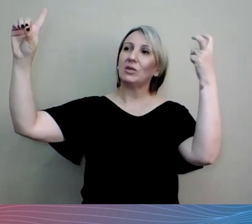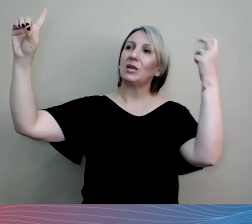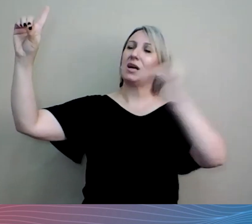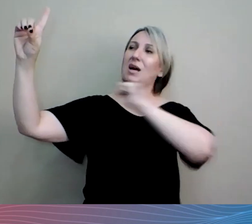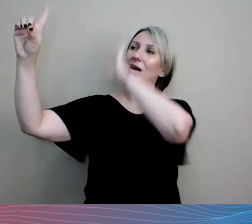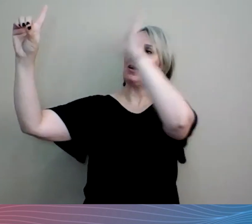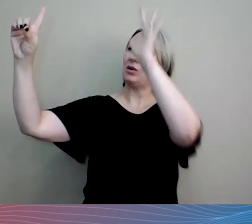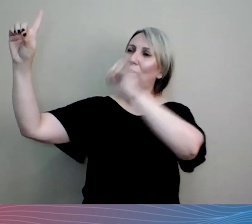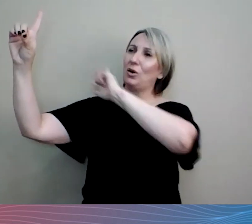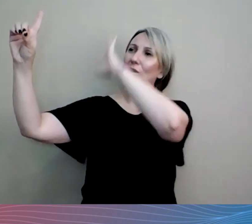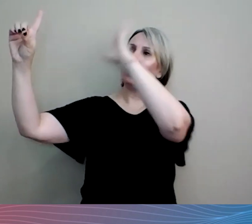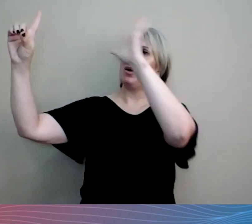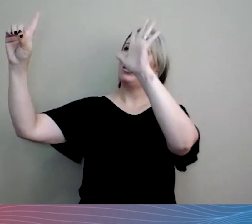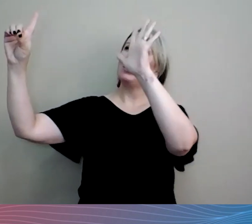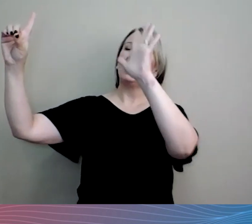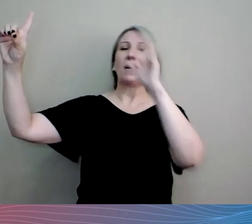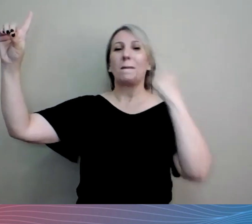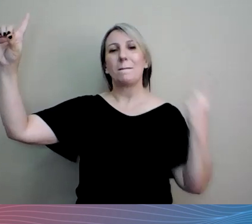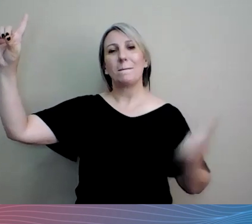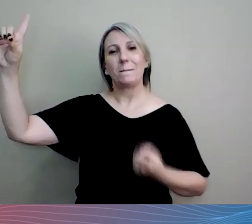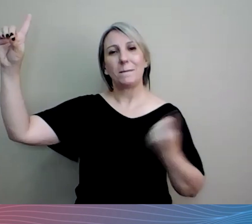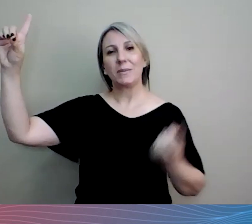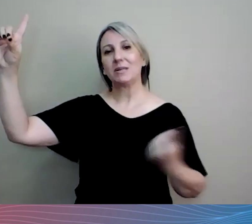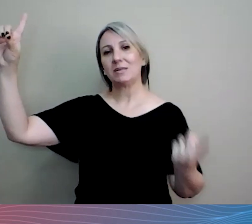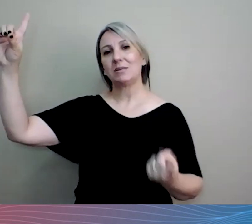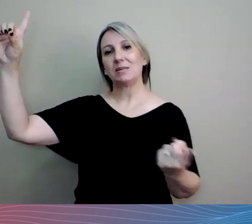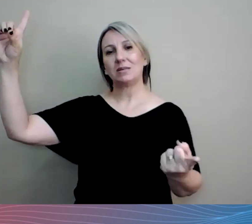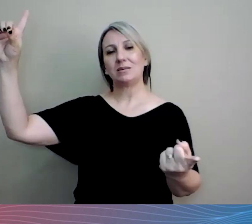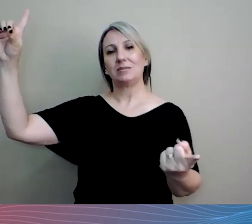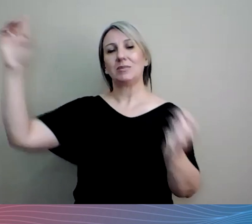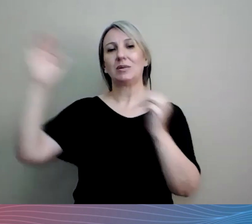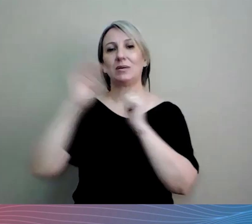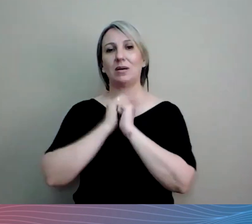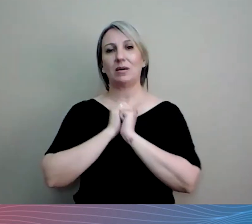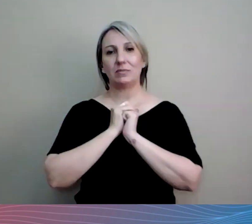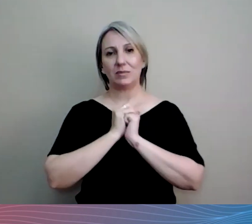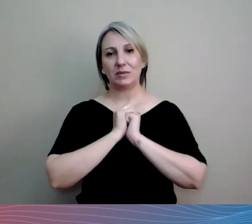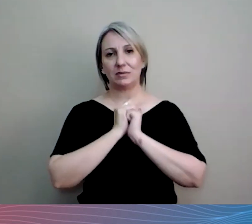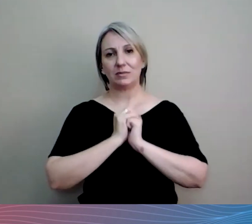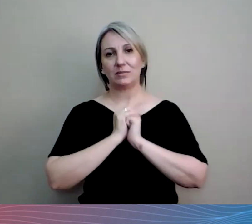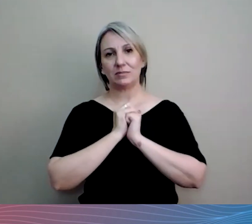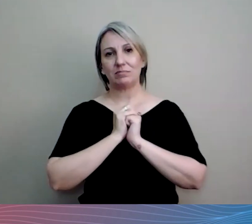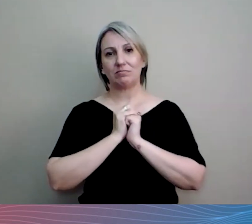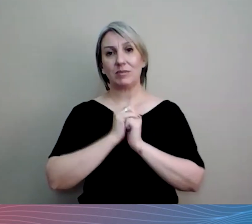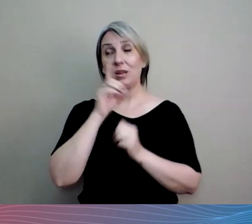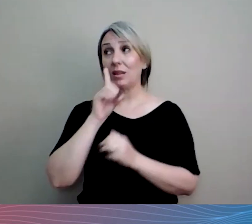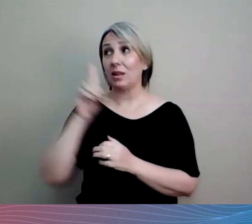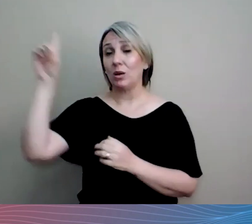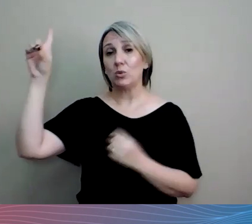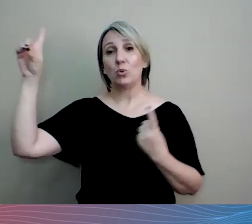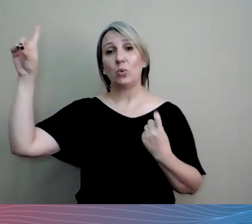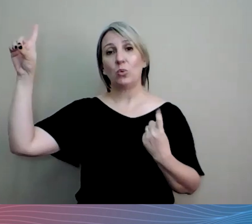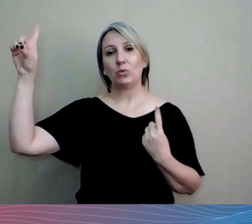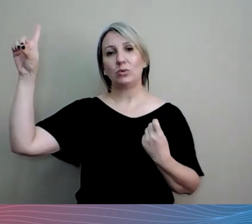Cristo pelos séculos dos séculos. Amém. Deus único.